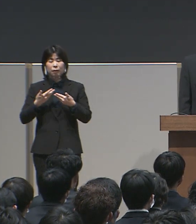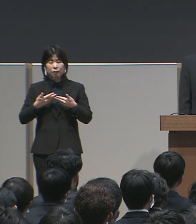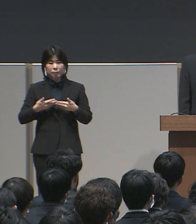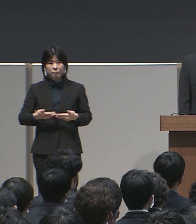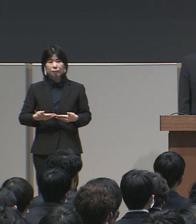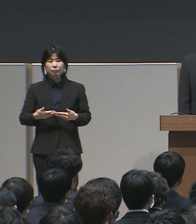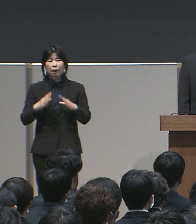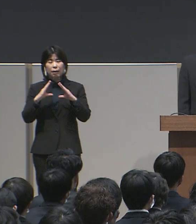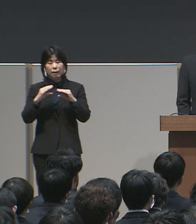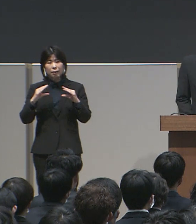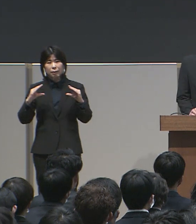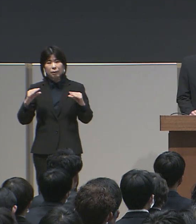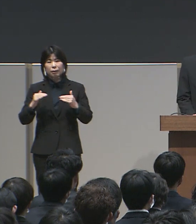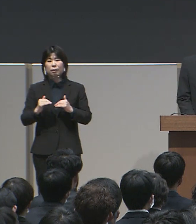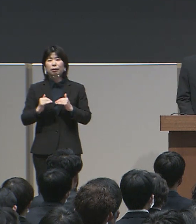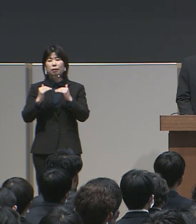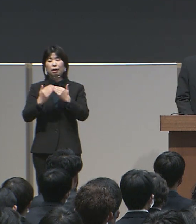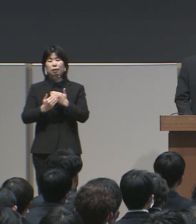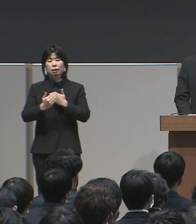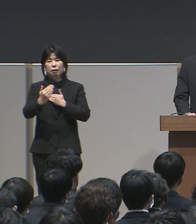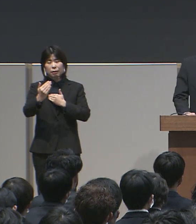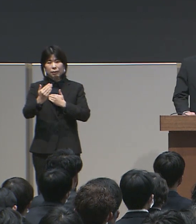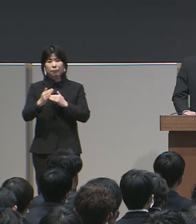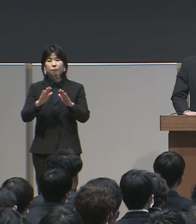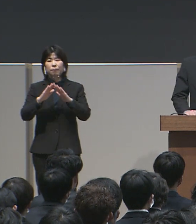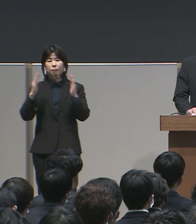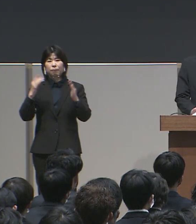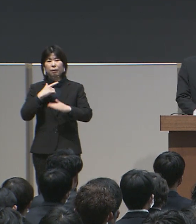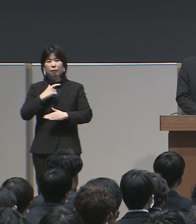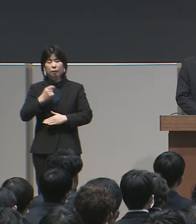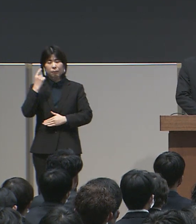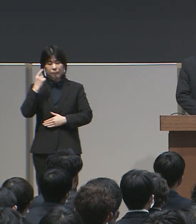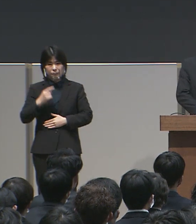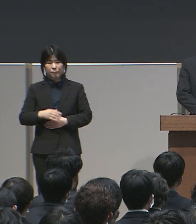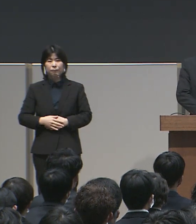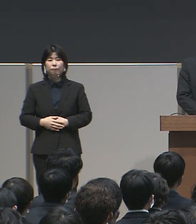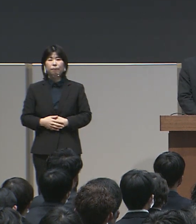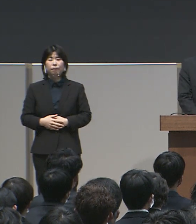あたたかみのある成人式を迎えたいと思います